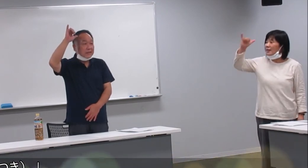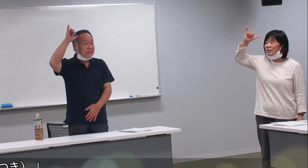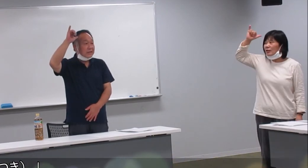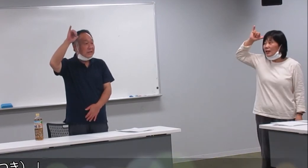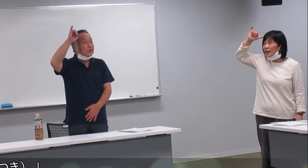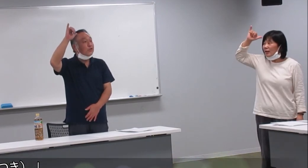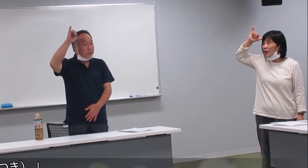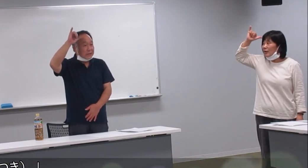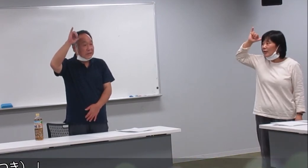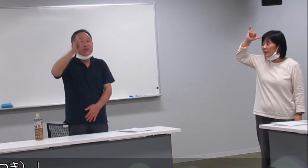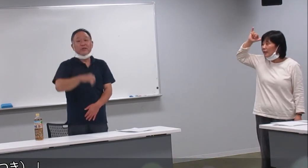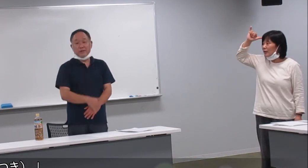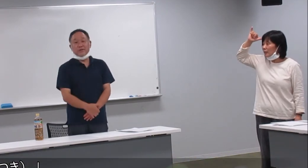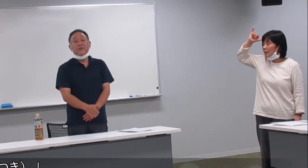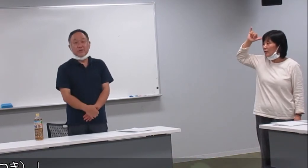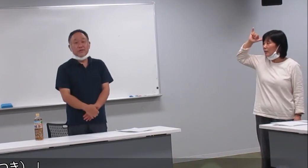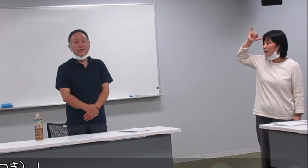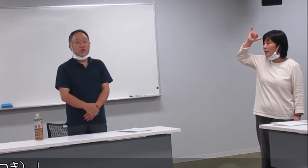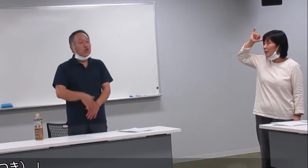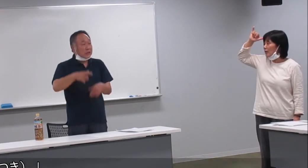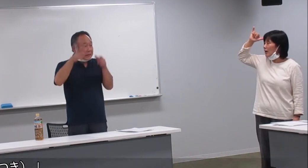づき、 気づき、気づき、